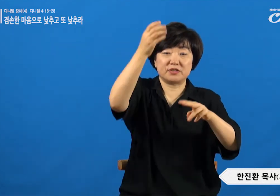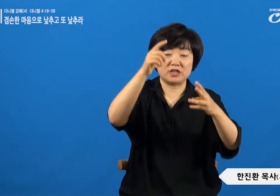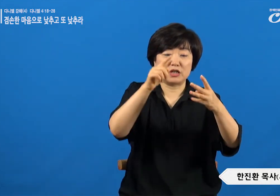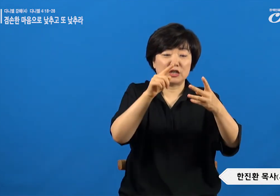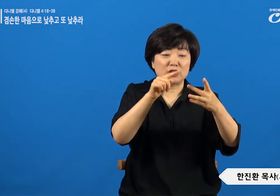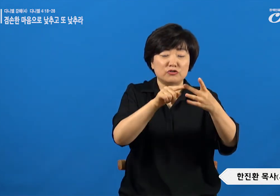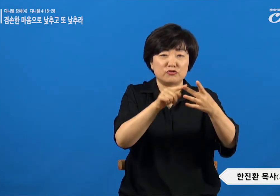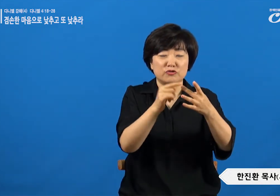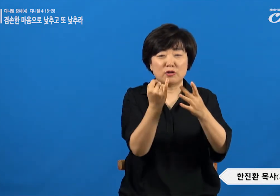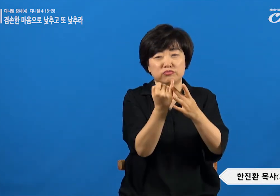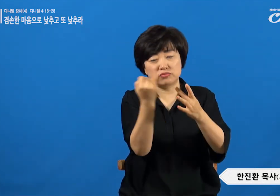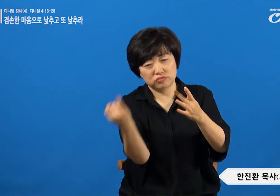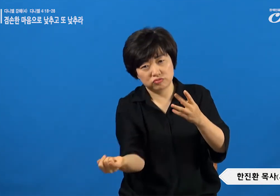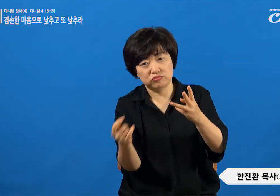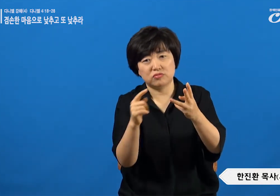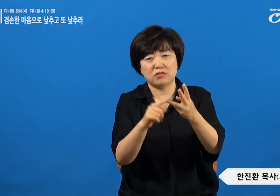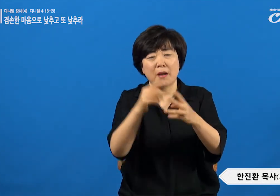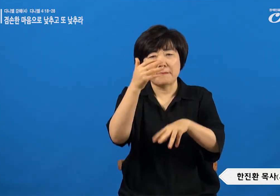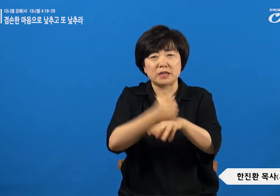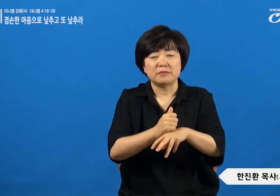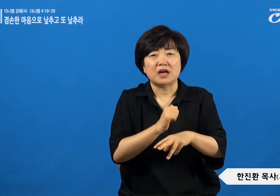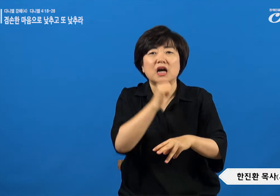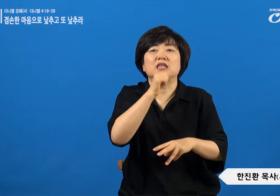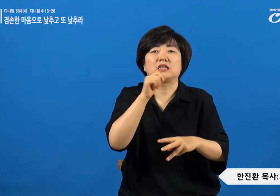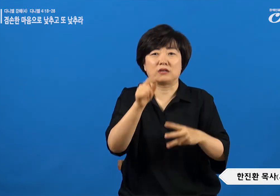상처, 말년 가난입니다.